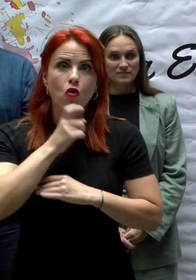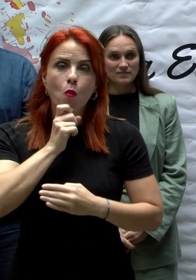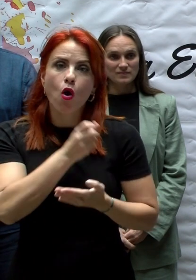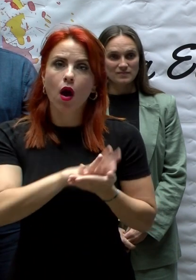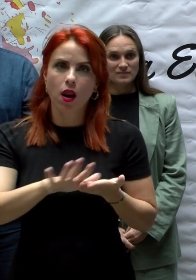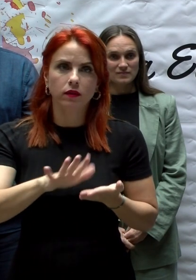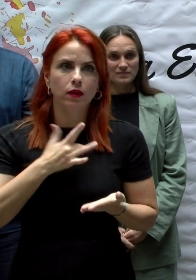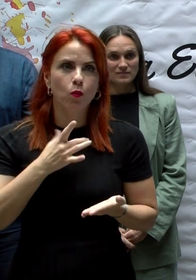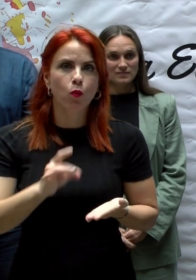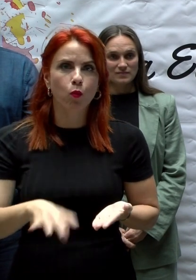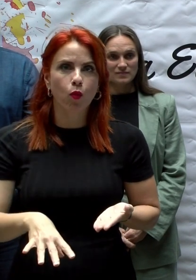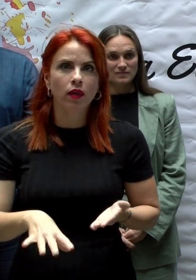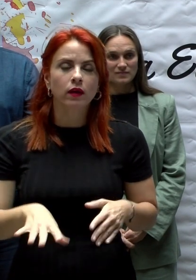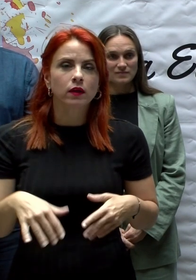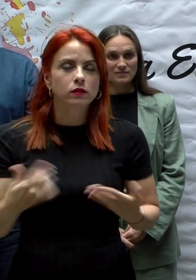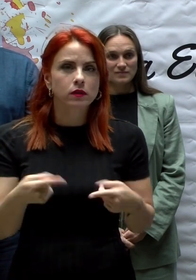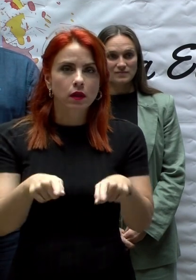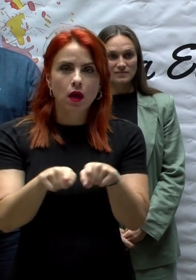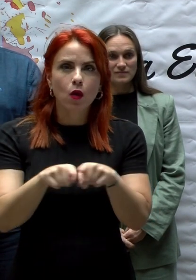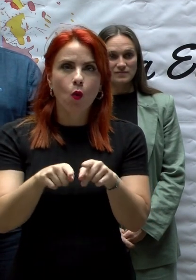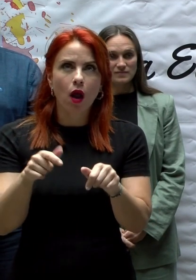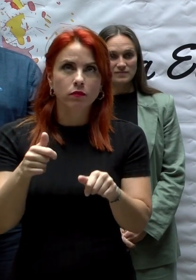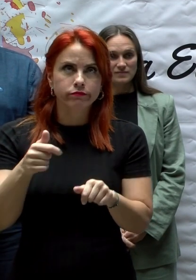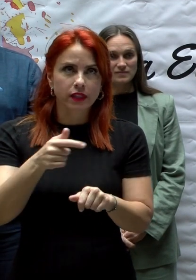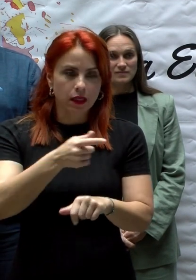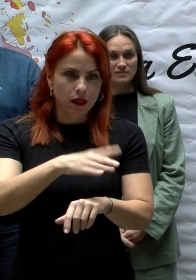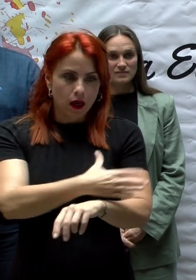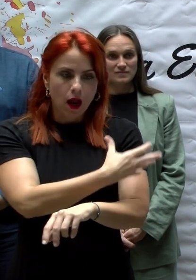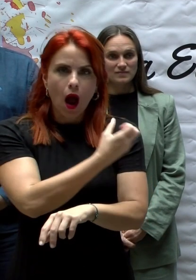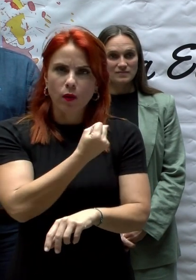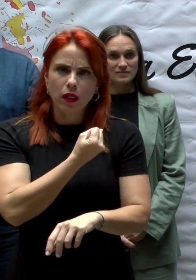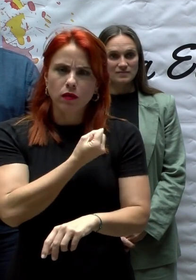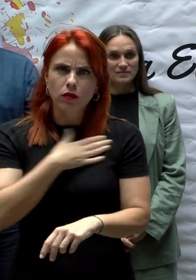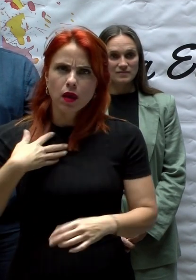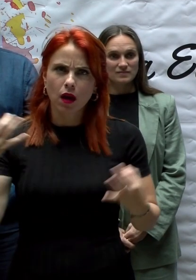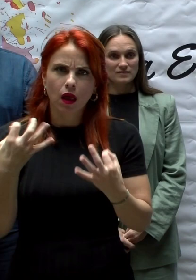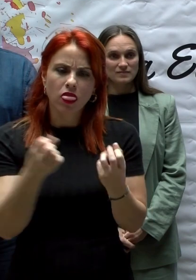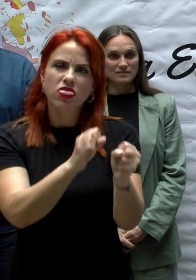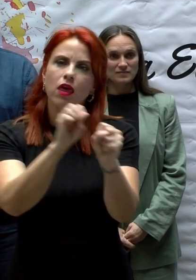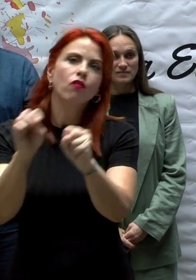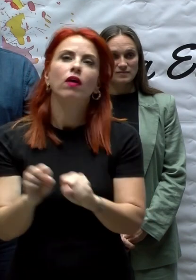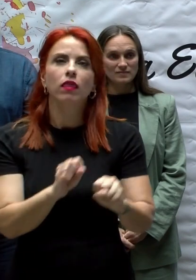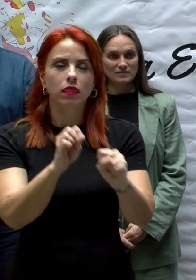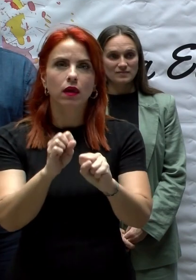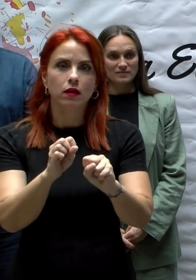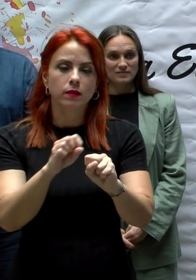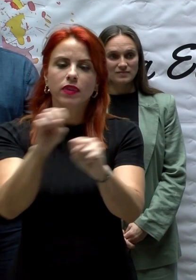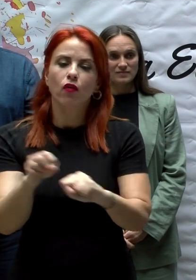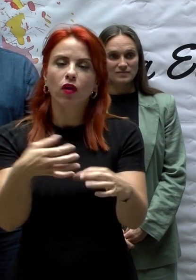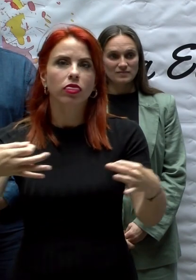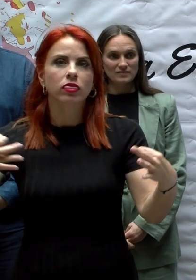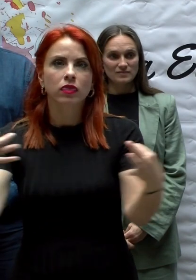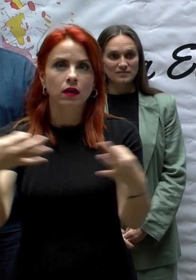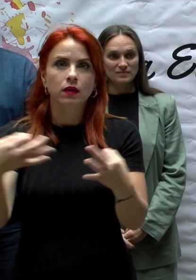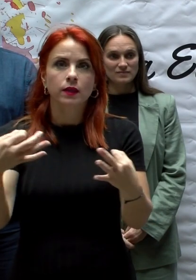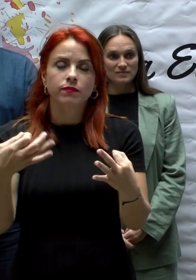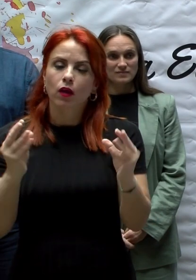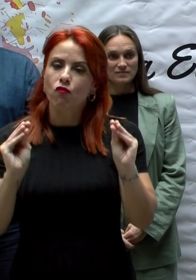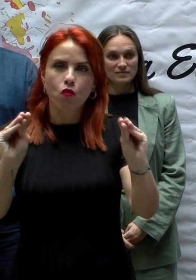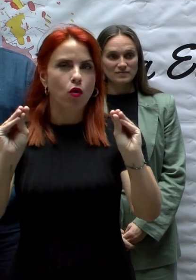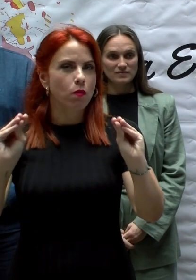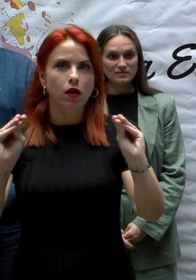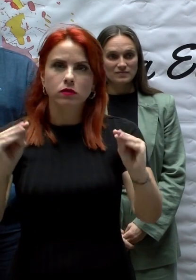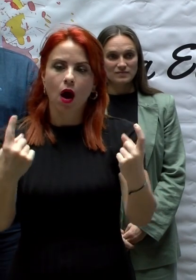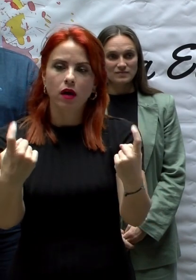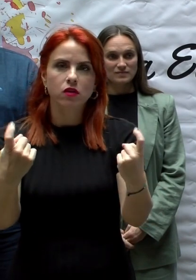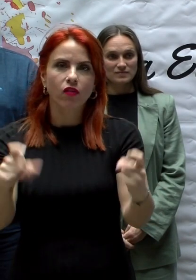y que viene un poco en la línea de lo que este Cabildo Insular está defendiendo en cuanto a la necesidad y a la importancia de la formación